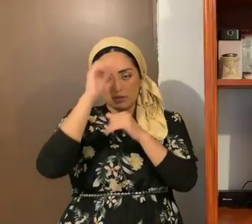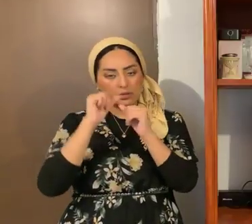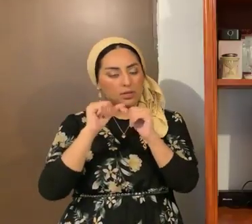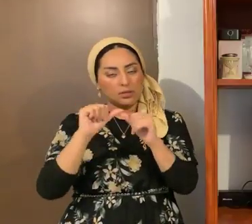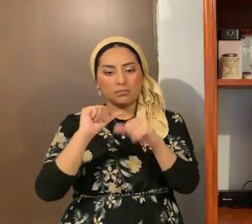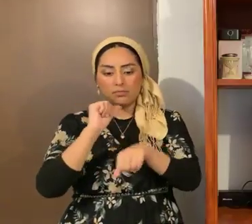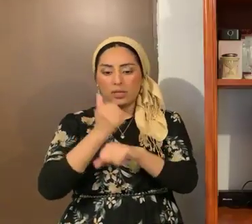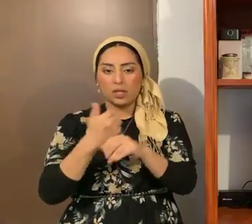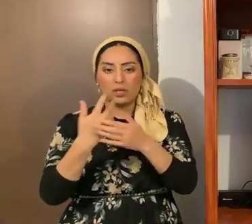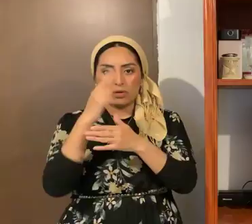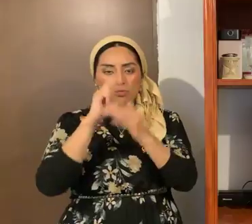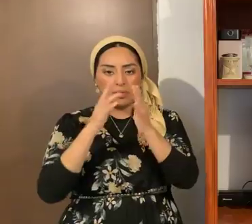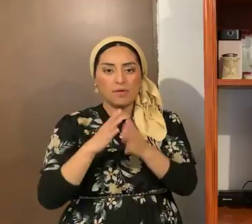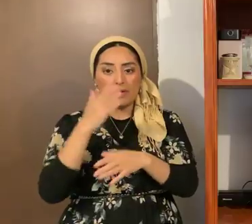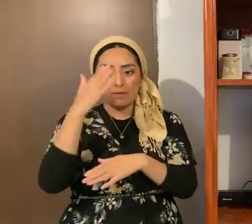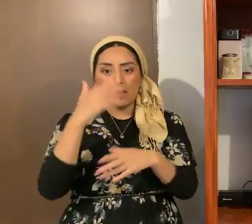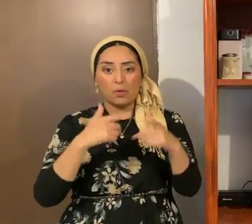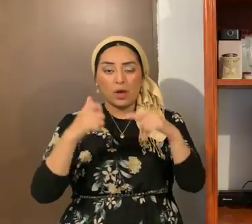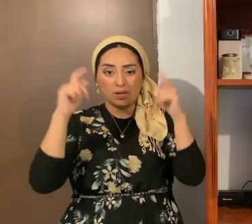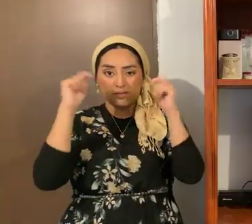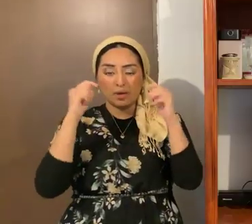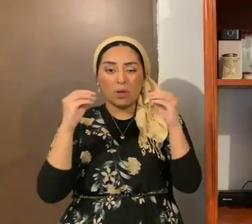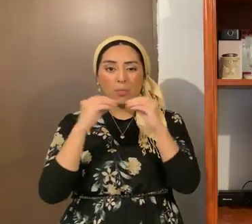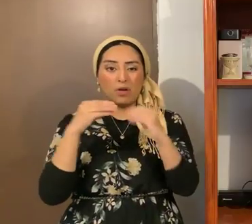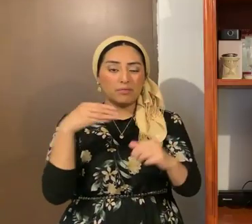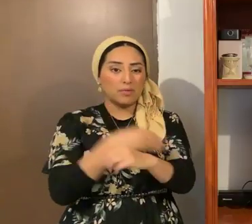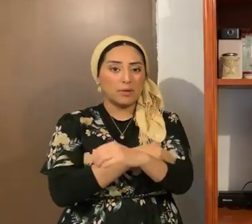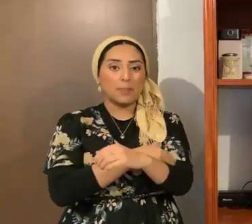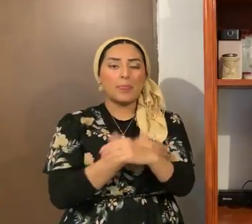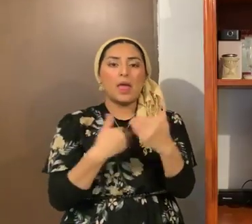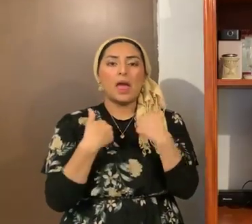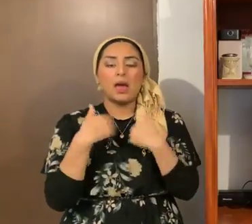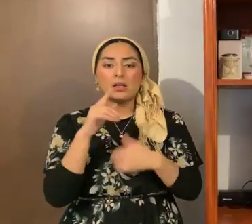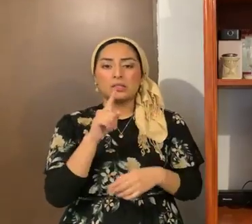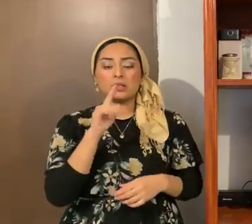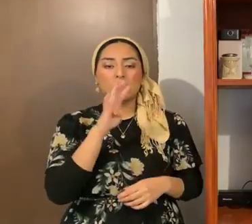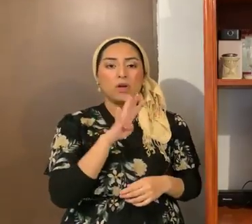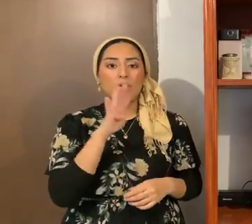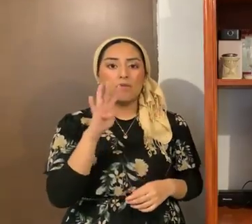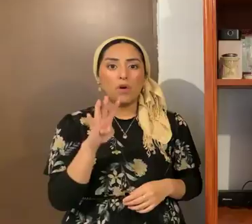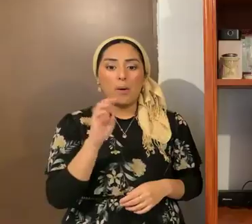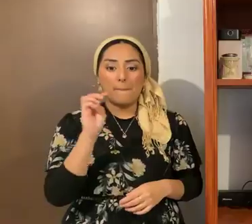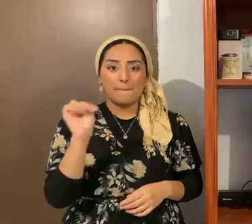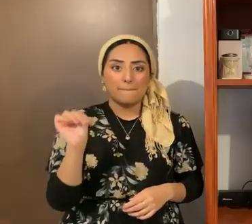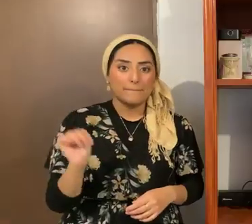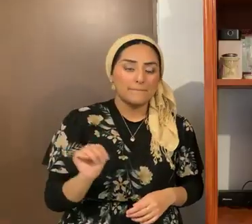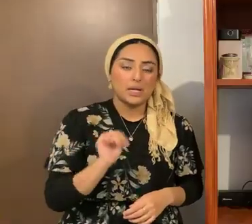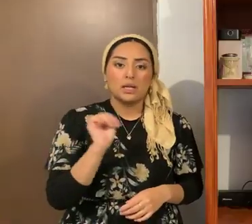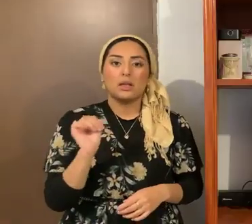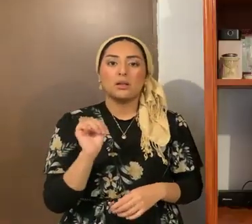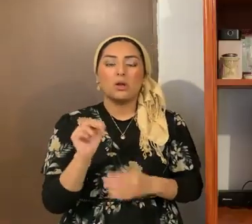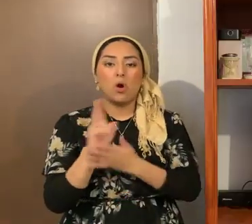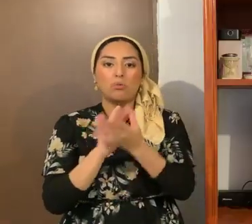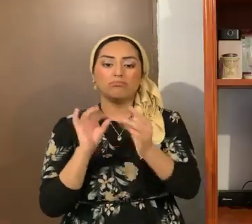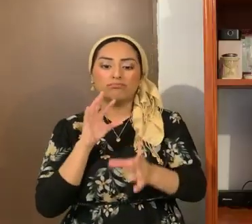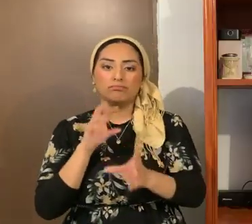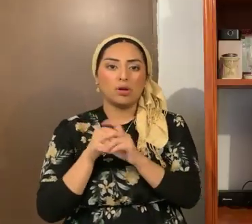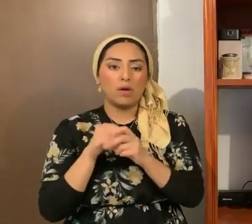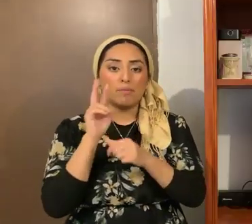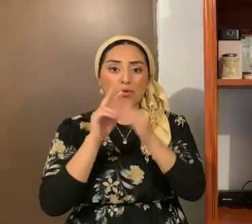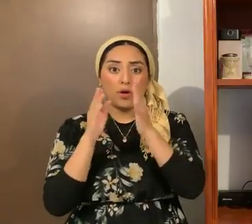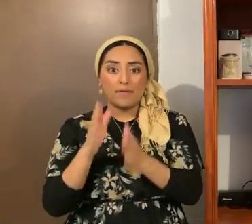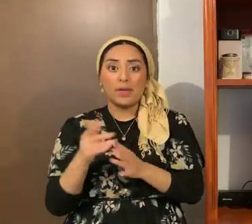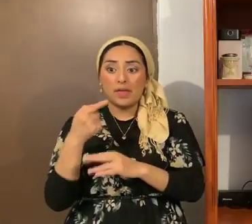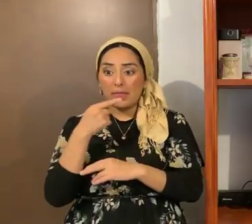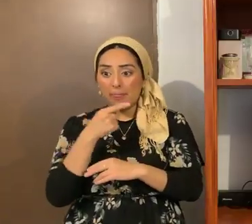levantando profetas. Cuando se ponga la tribulación más fuerte, habrá 144,000 prácticamente ungidos profetas.